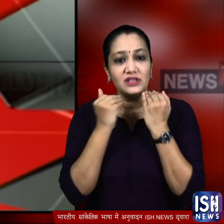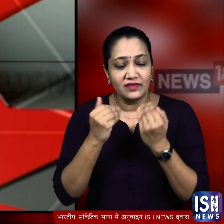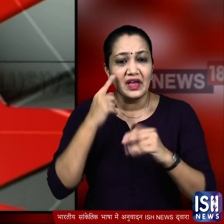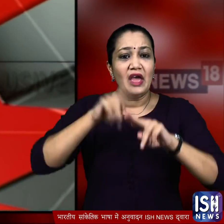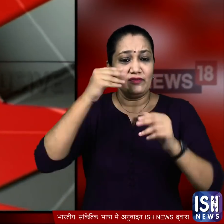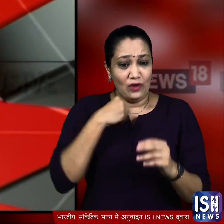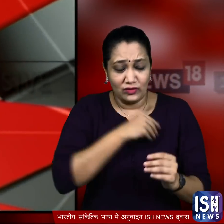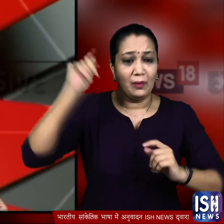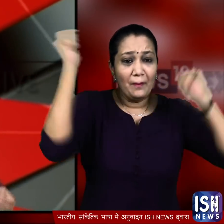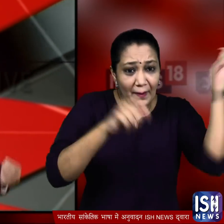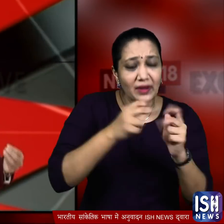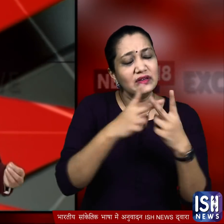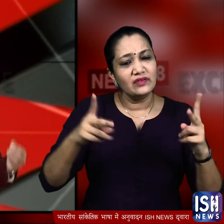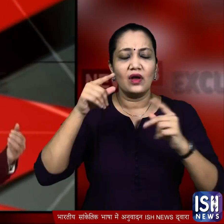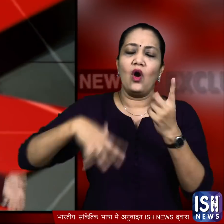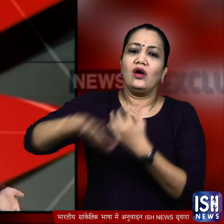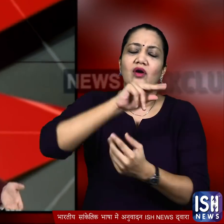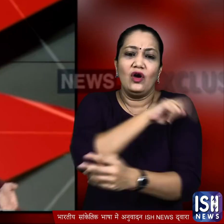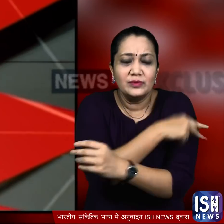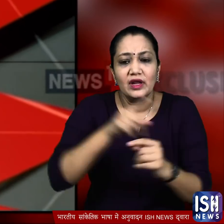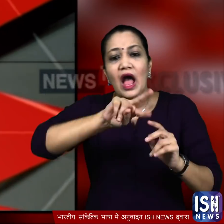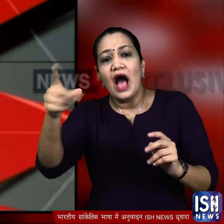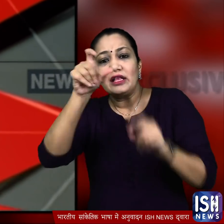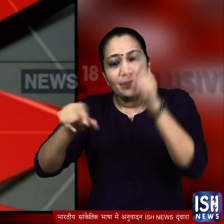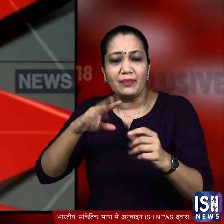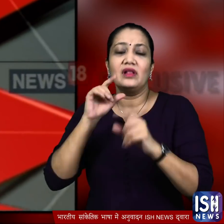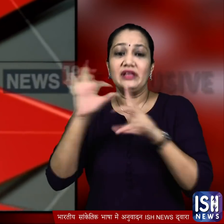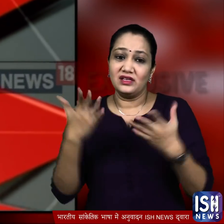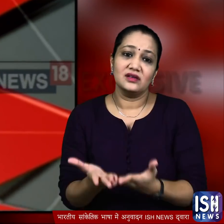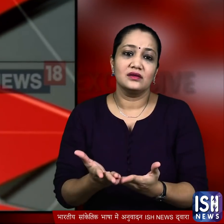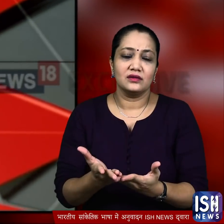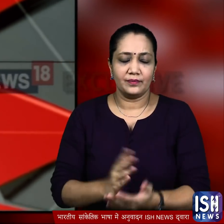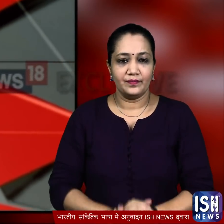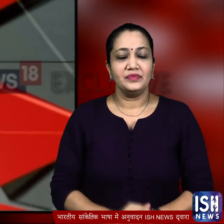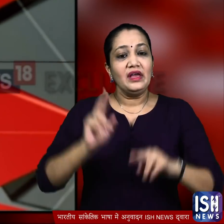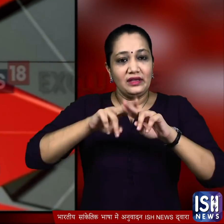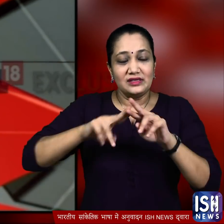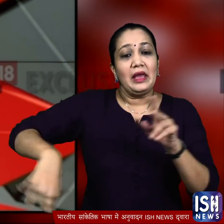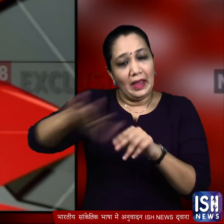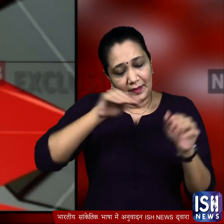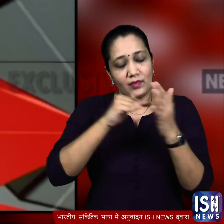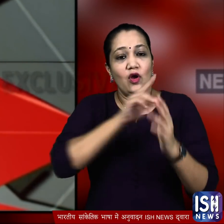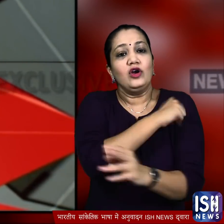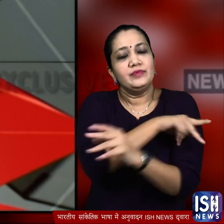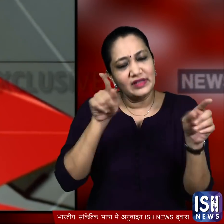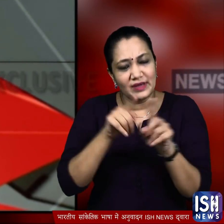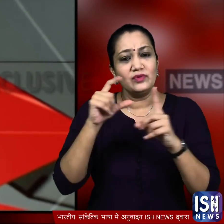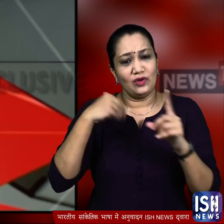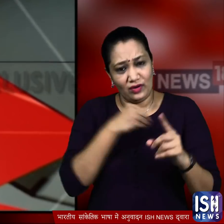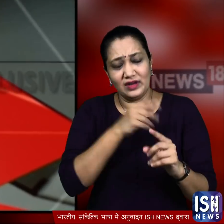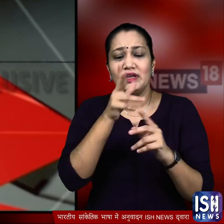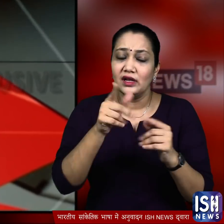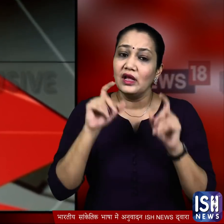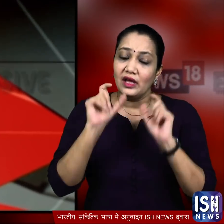ऐसे में अगर डॉक्टरों पर हमले होंगे तो अस्पताल में हंगामा होगा, तो दूसरे मरीजों की जान भी संकट में पड़ जाएगी। फिरोजाबाद जिला अस्पताल के डॉक्टर ने